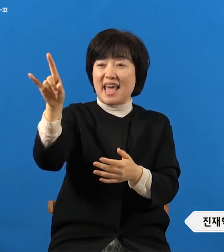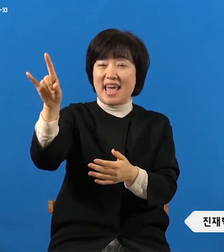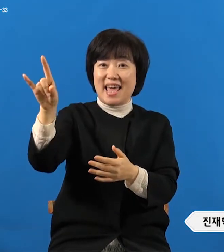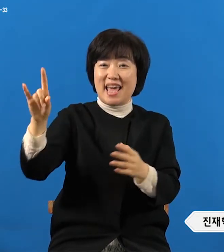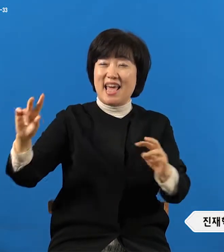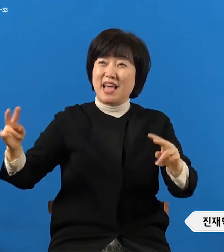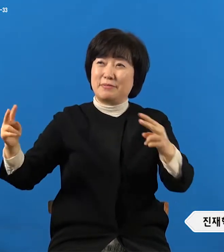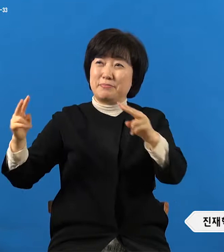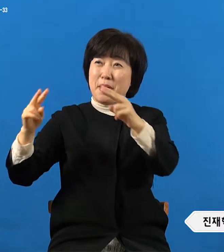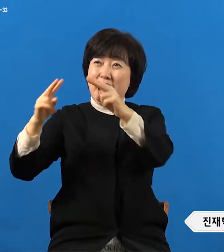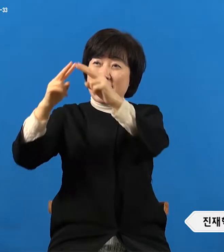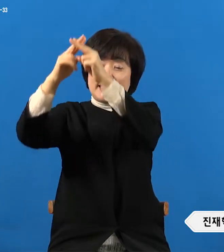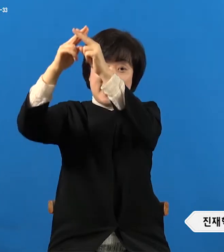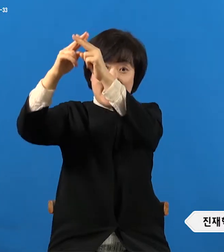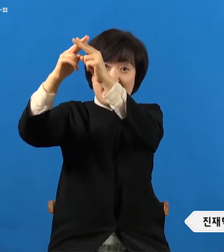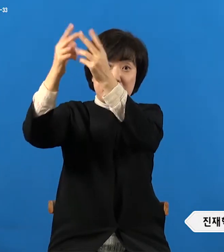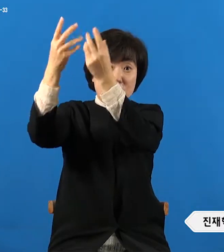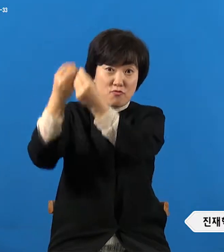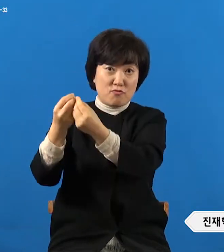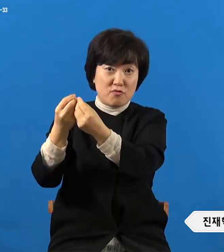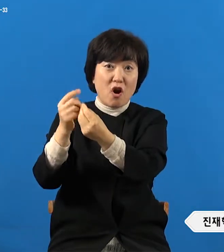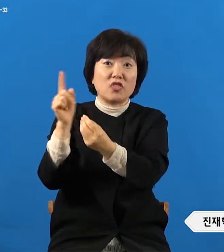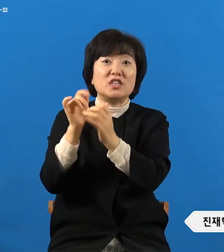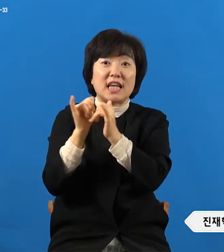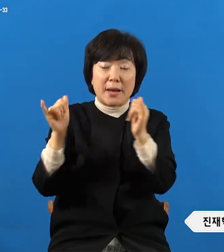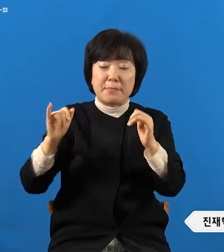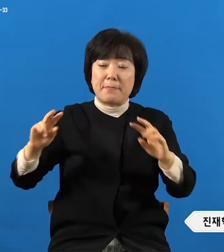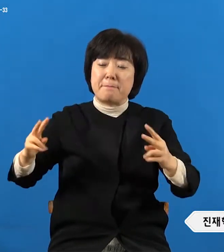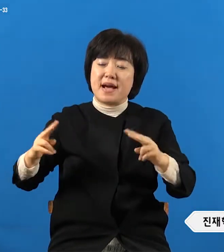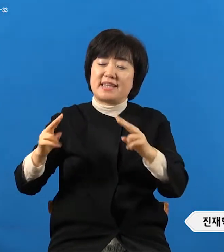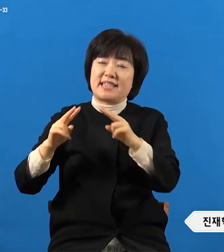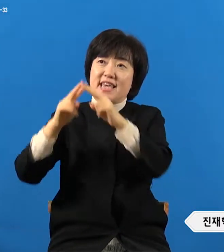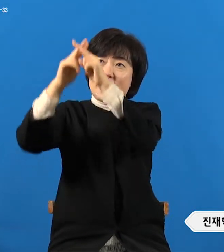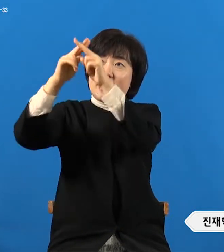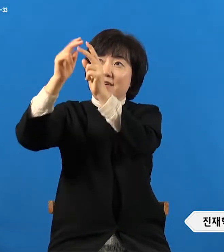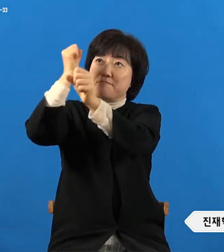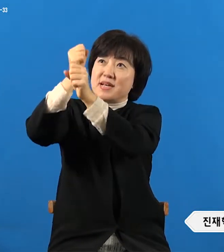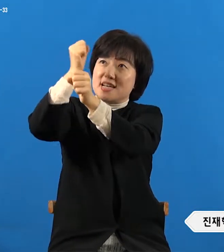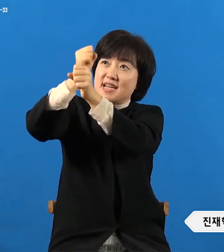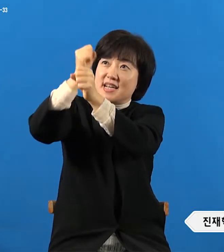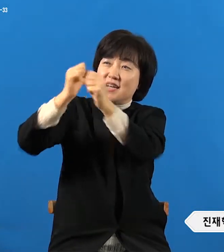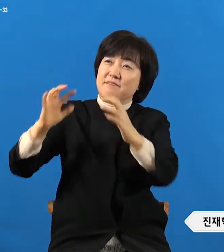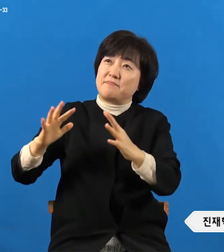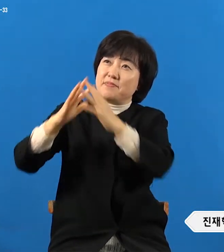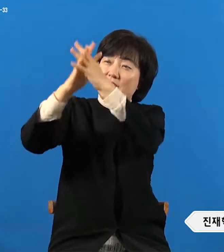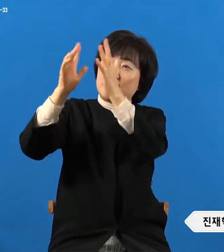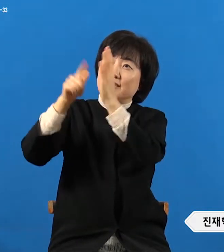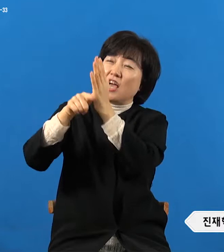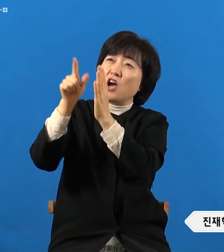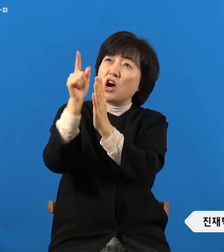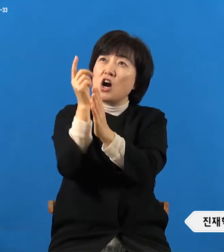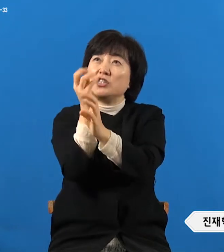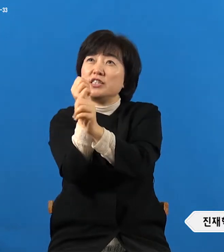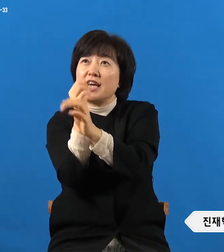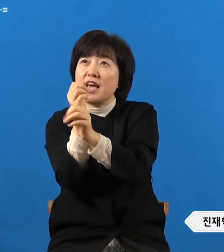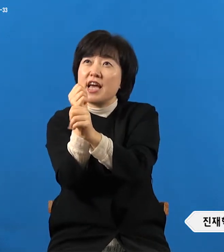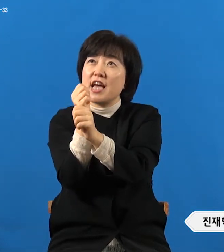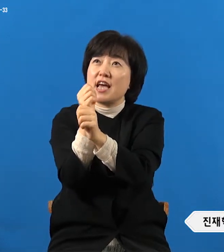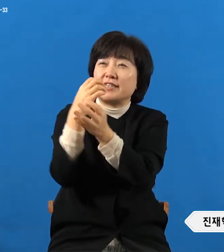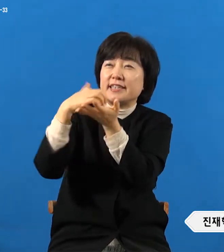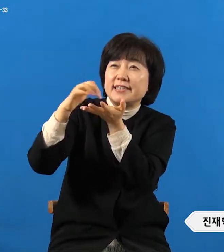말씀합니다. 망대의 비유는 바로 이것입니다. 어떤 사람이 망대를 지으면서 어떻게 공사가 끝날